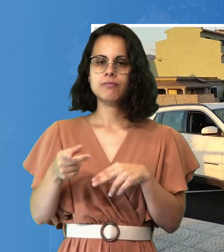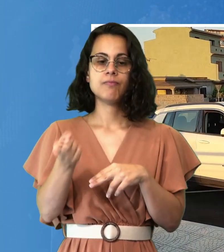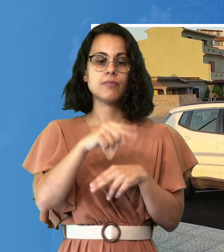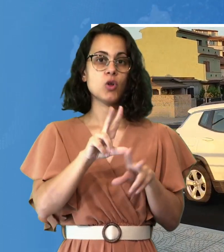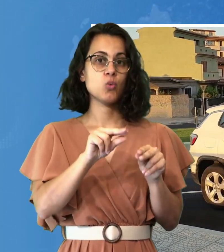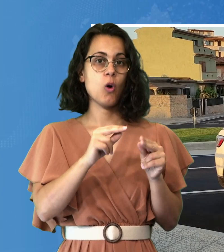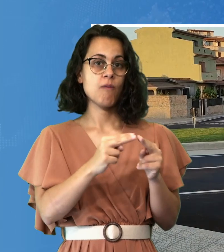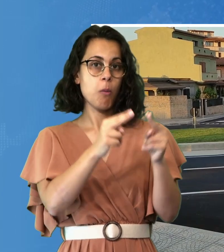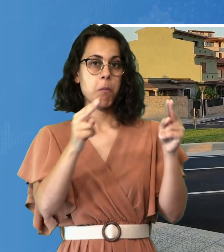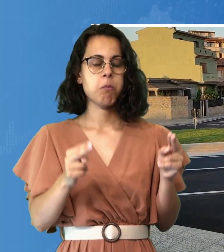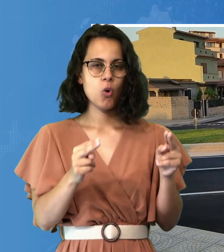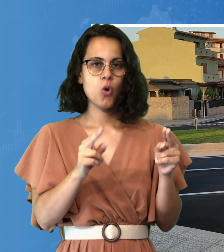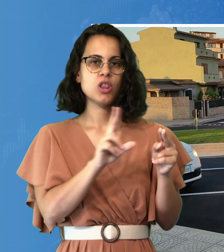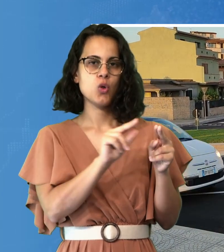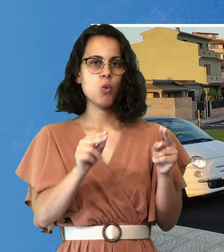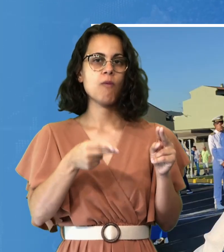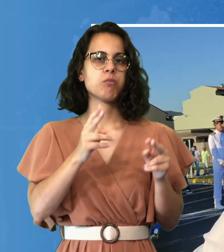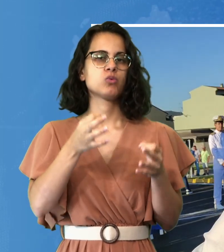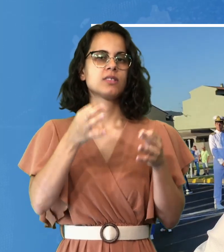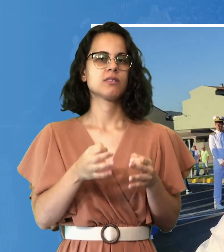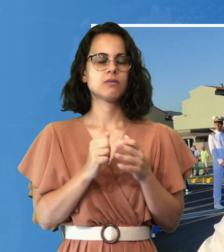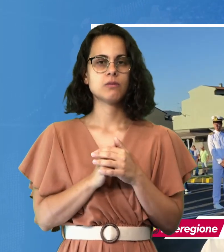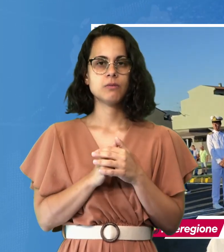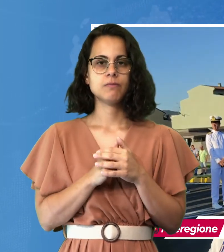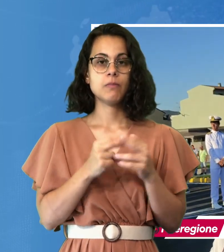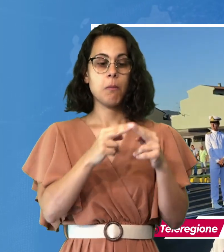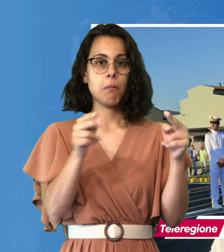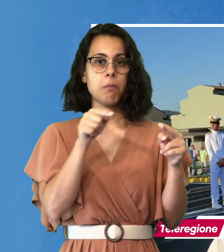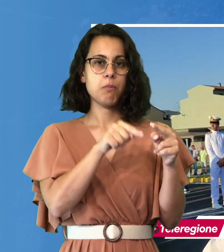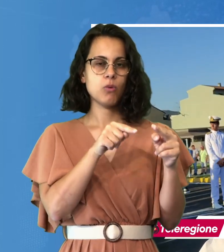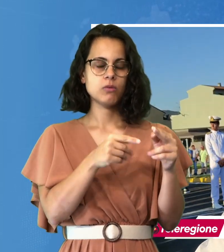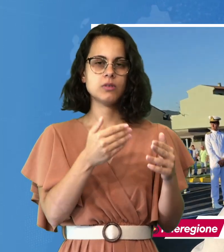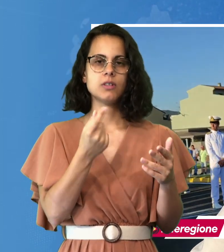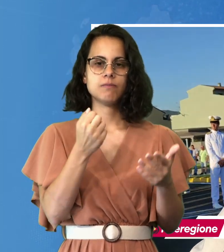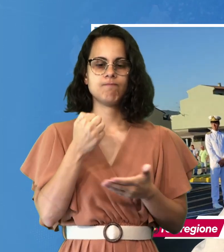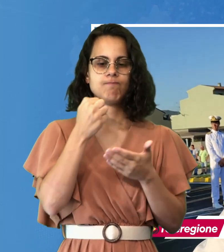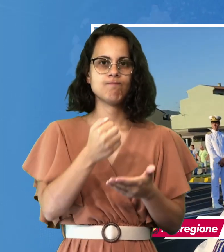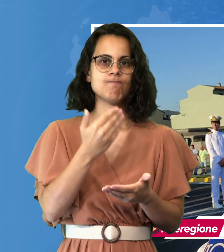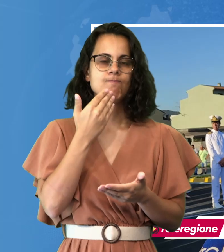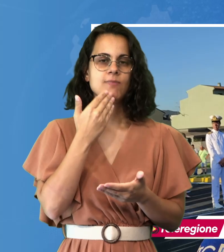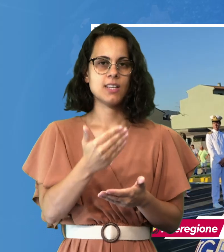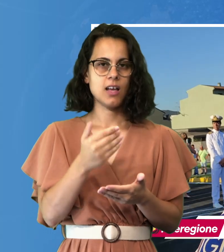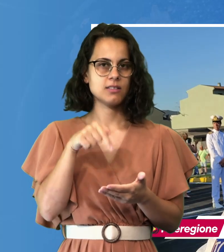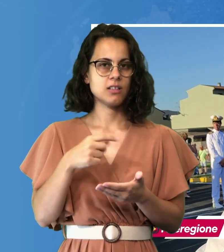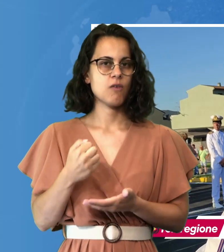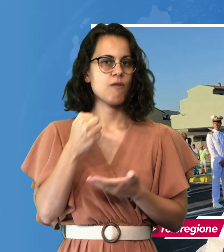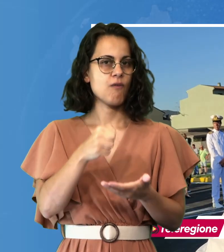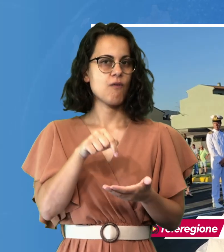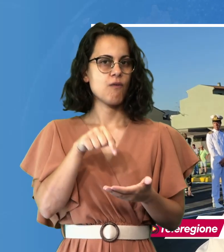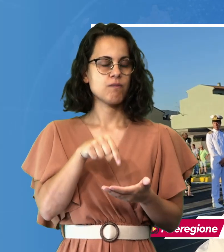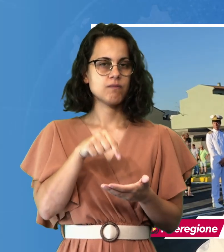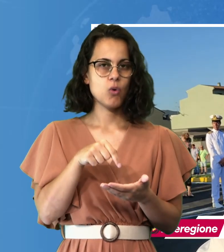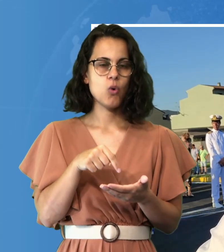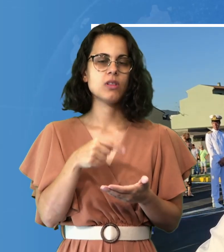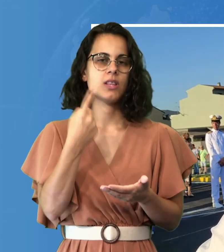moderna e soprattutto più sicura. Un ponte finanziato in parte con i fondi per le